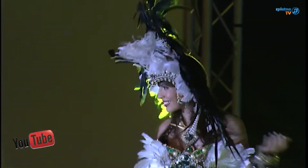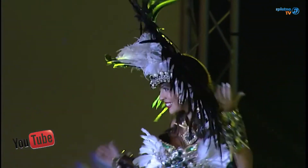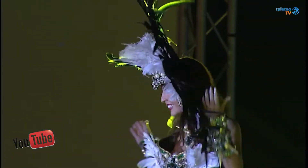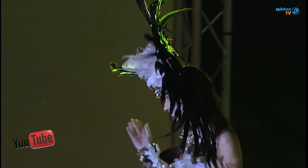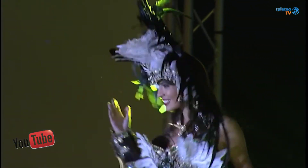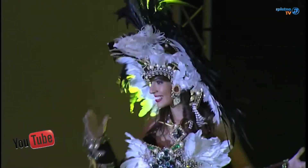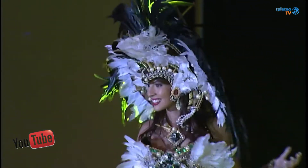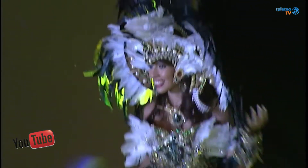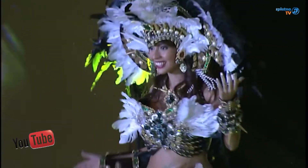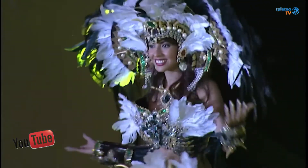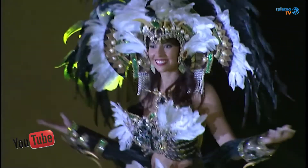you are my melody.